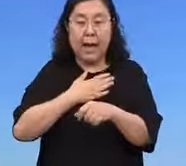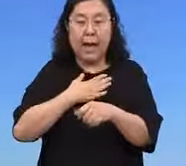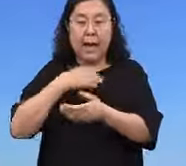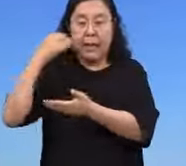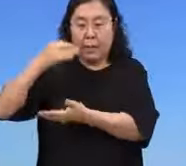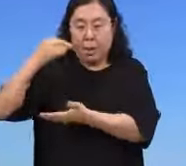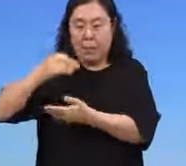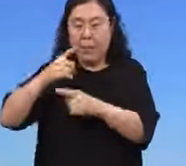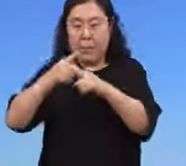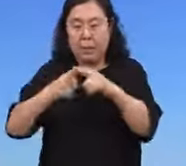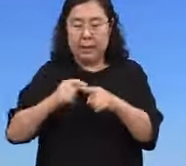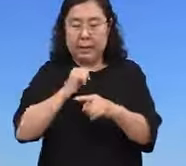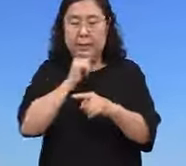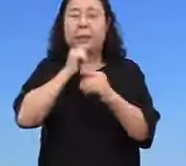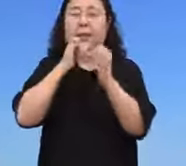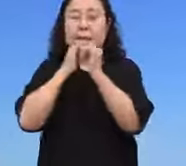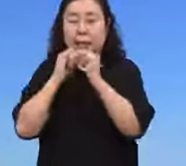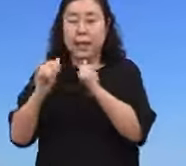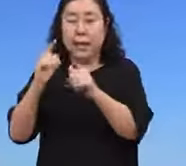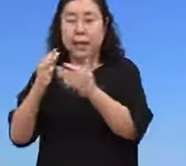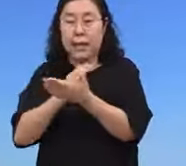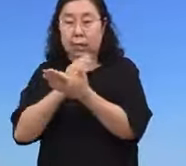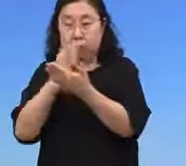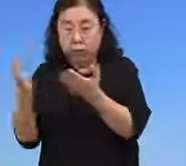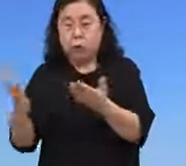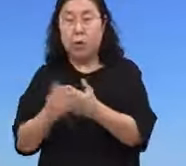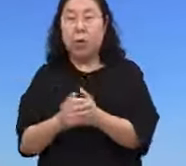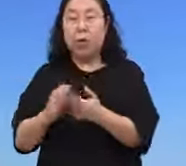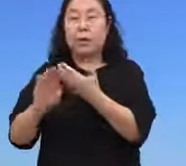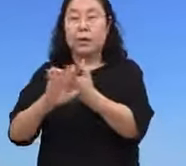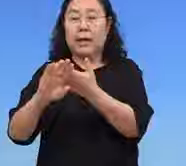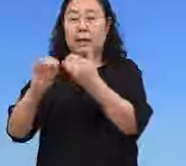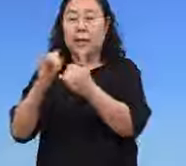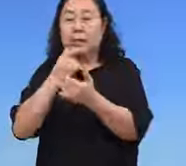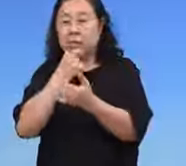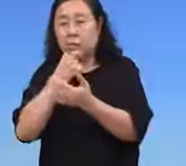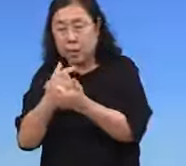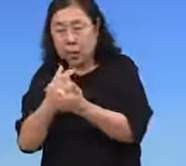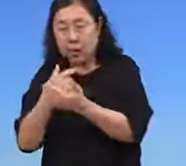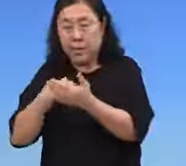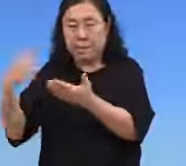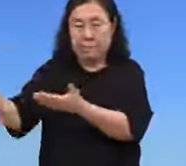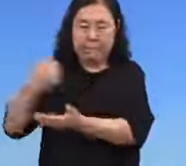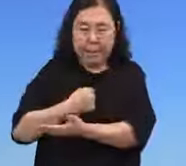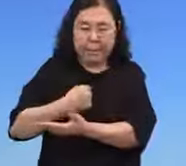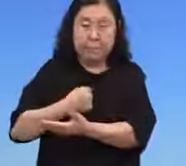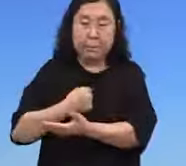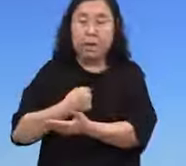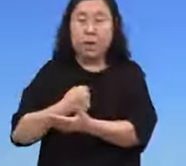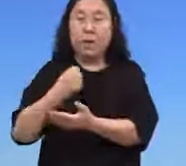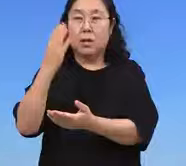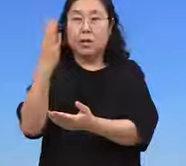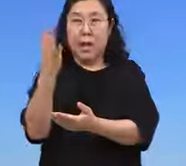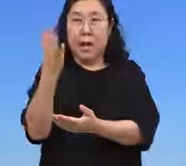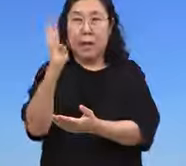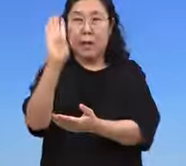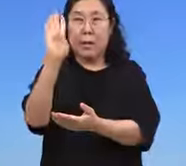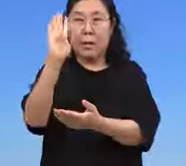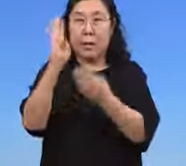소유의 절반을 가난한 자들에게 주겠사오며 만일 누구의 것을 속여 빼앗은 일이 있으면 내